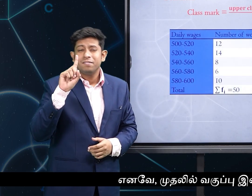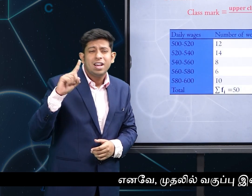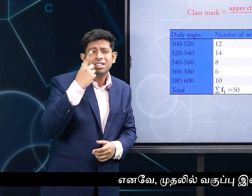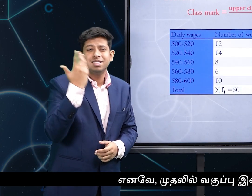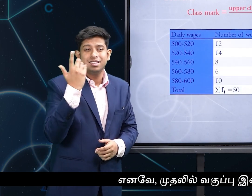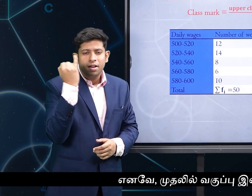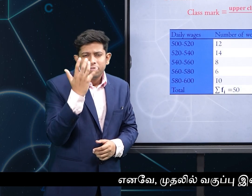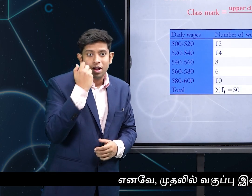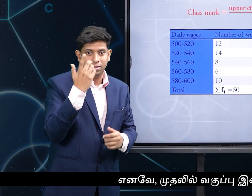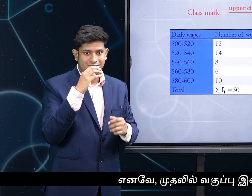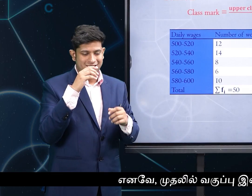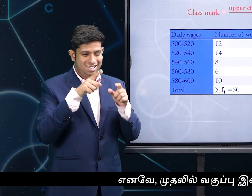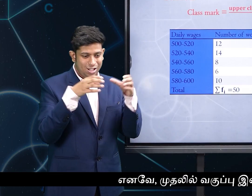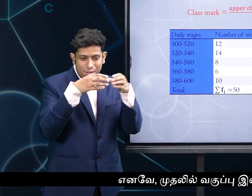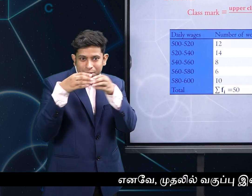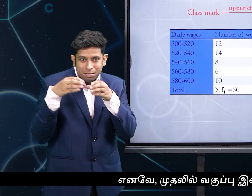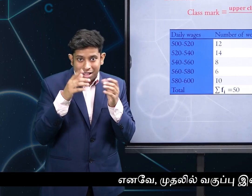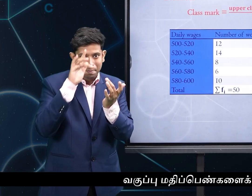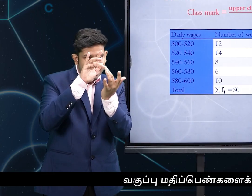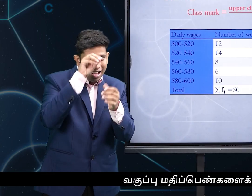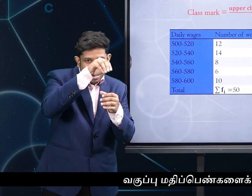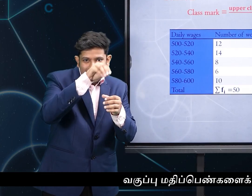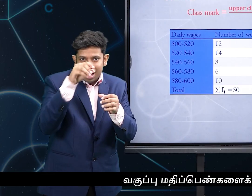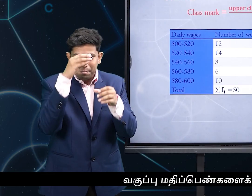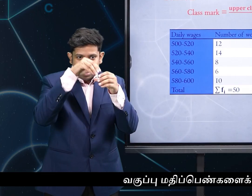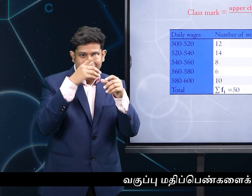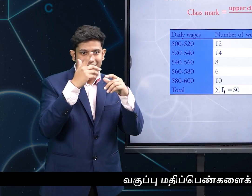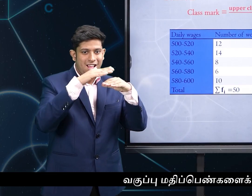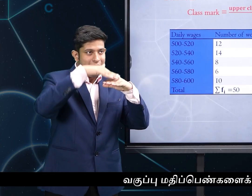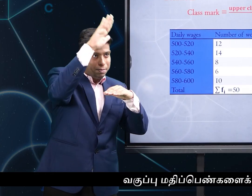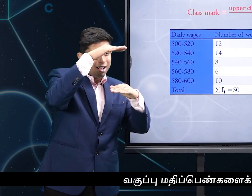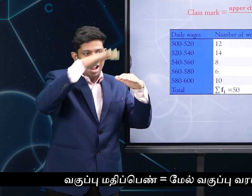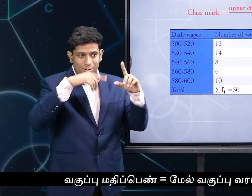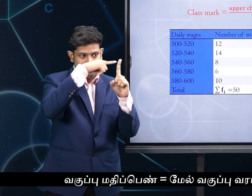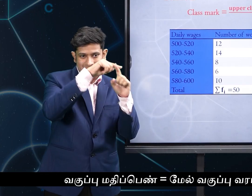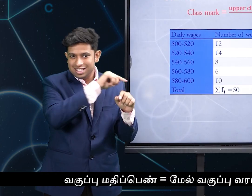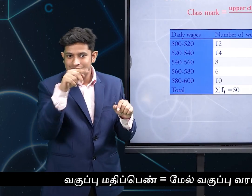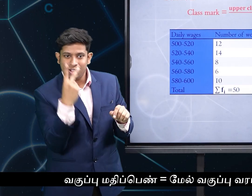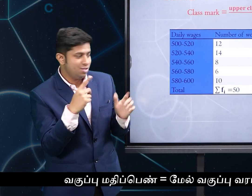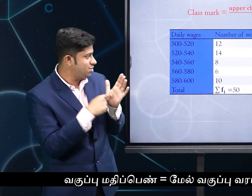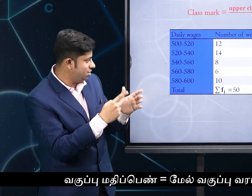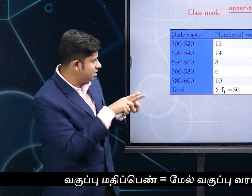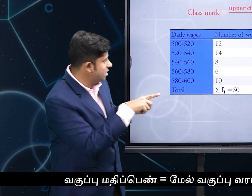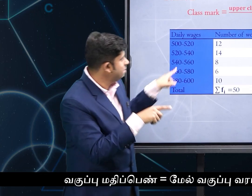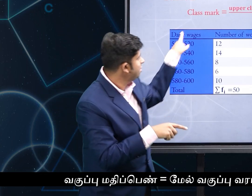எனவே முதலில் வகுப்பு இடைவேளைகளின் வகுப்பு மதிப்பெண்களை கண்டறியவும். வகுப்பு மதிப்பெண் ஈடு மேல்